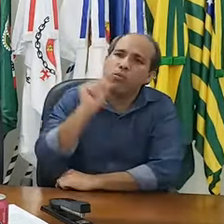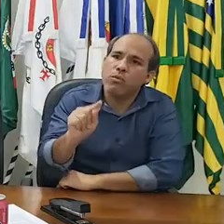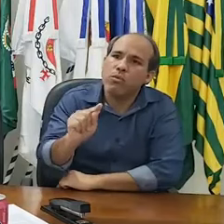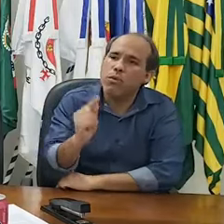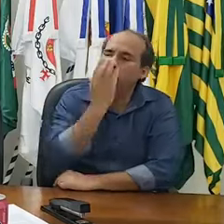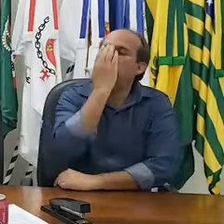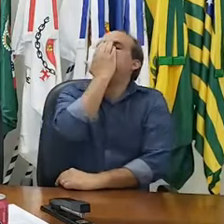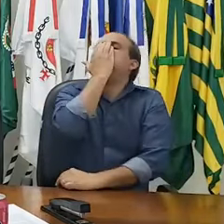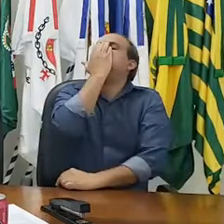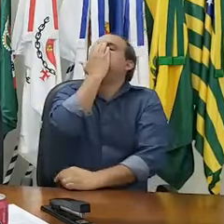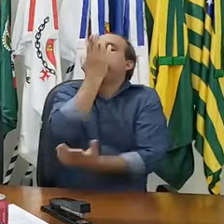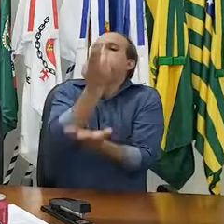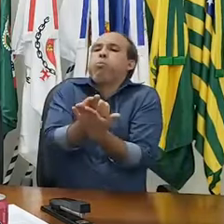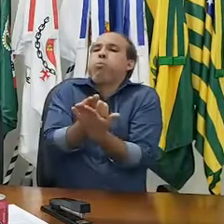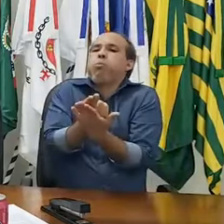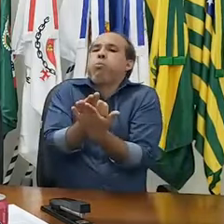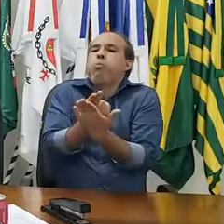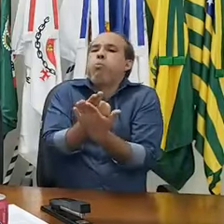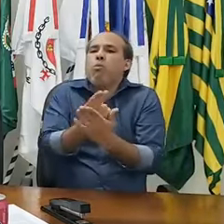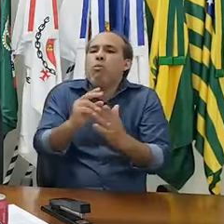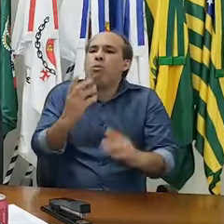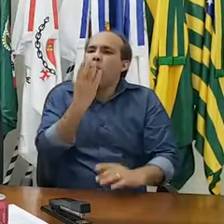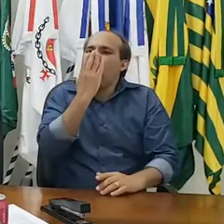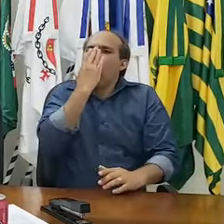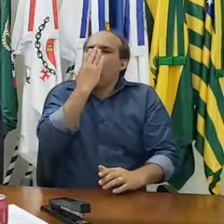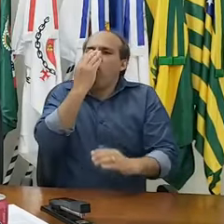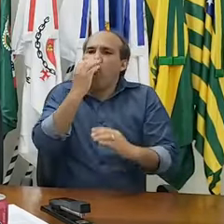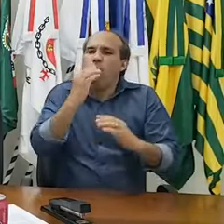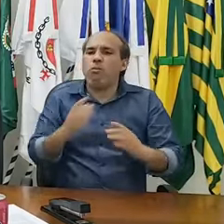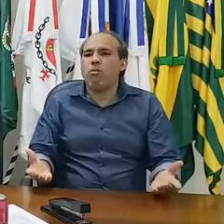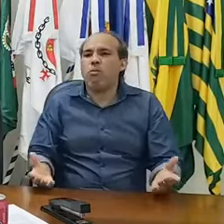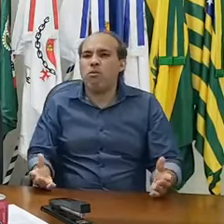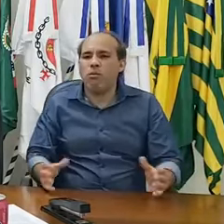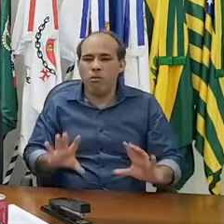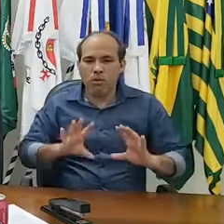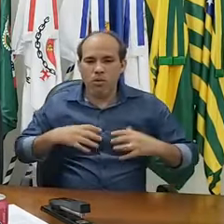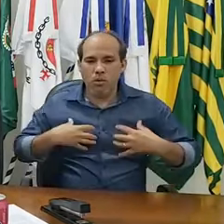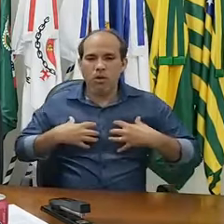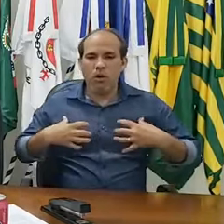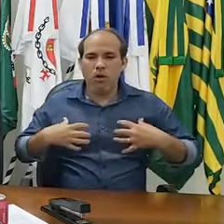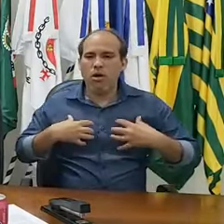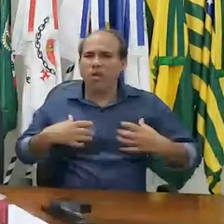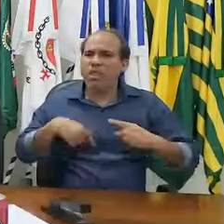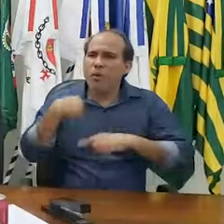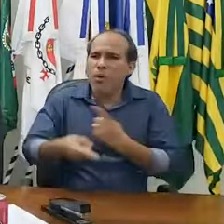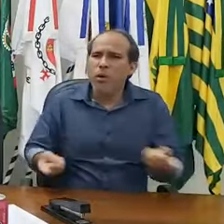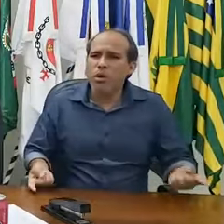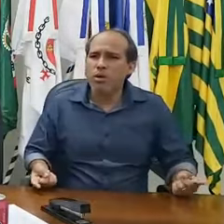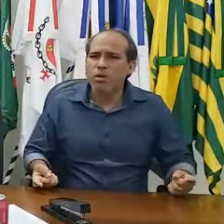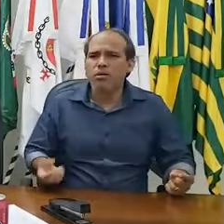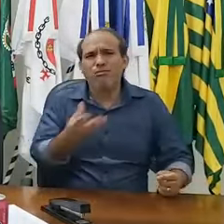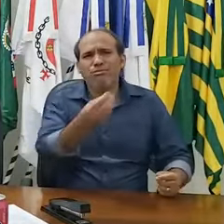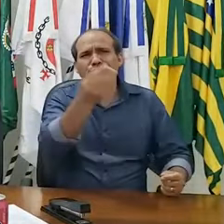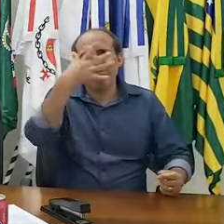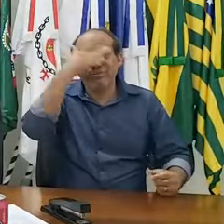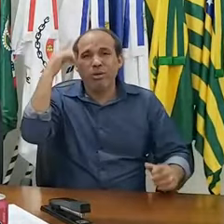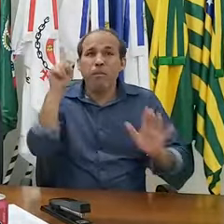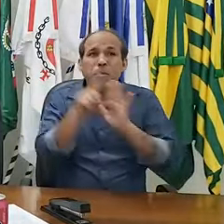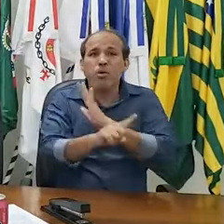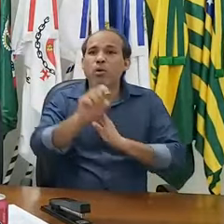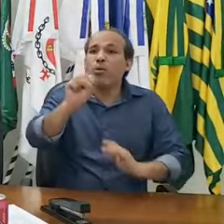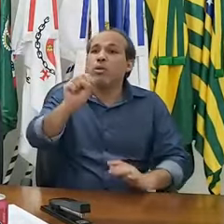Tubo, vai ser entubado. Agora, muita gente, se fizer perguntar lá para os